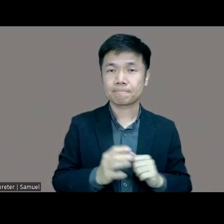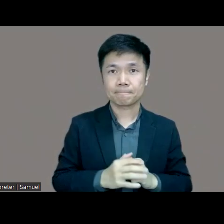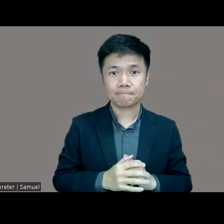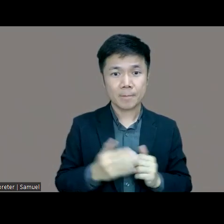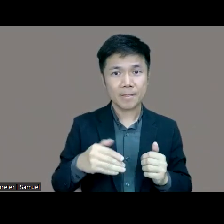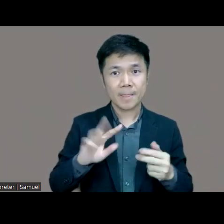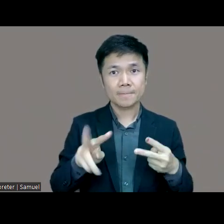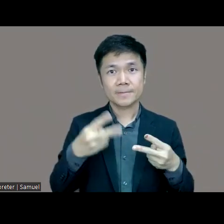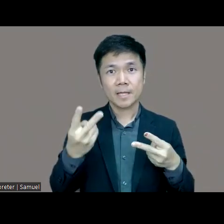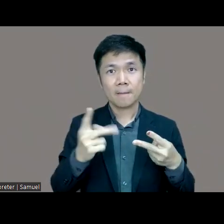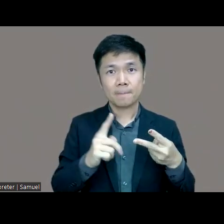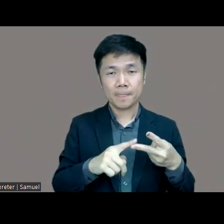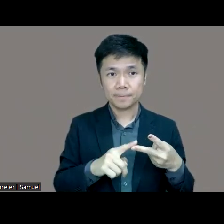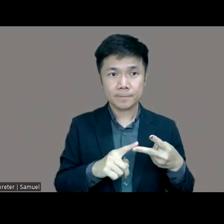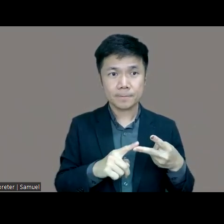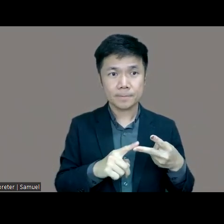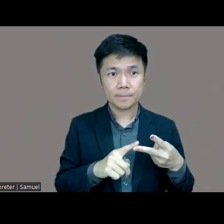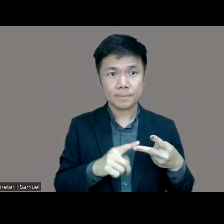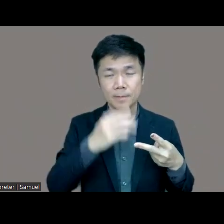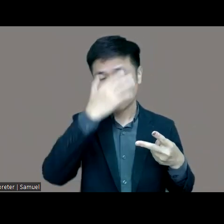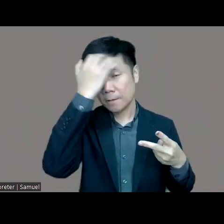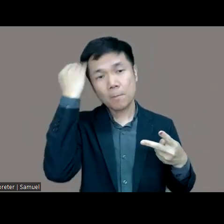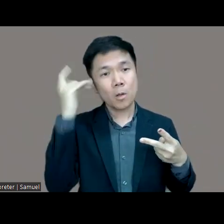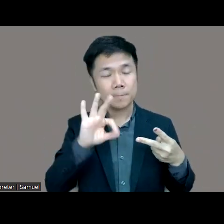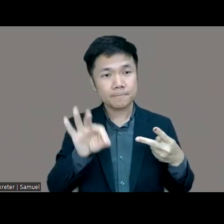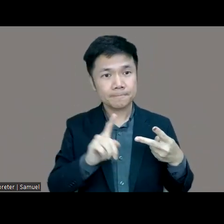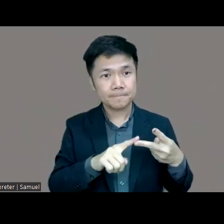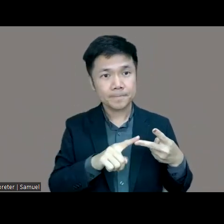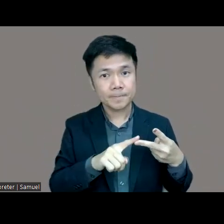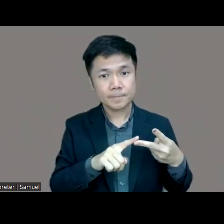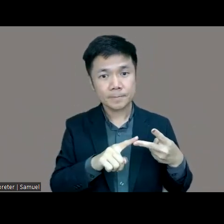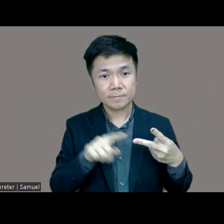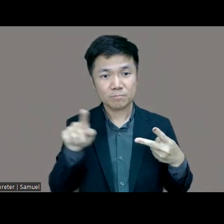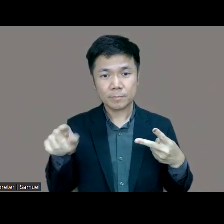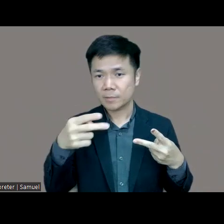Je vais lire entre-temps le deuxième point de